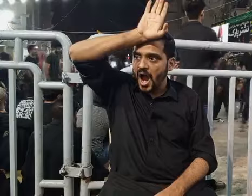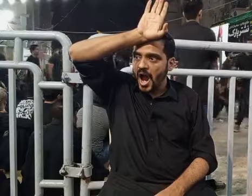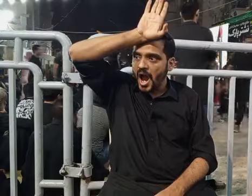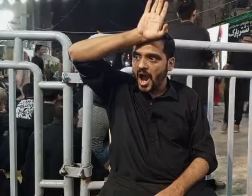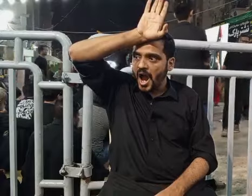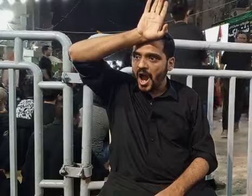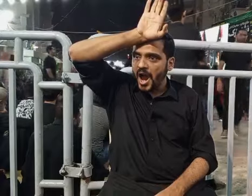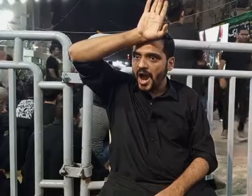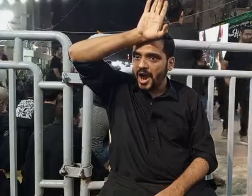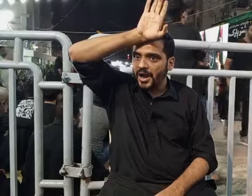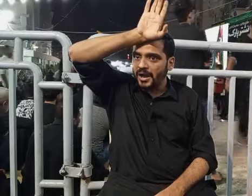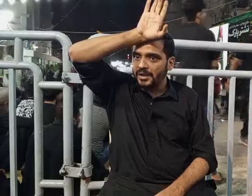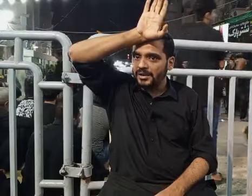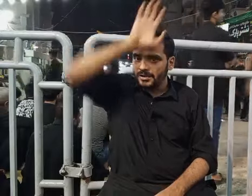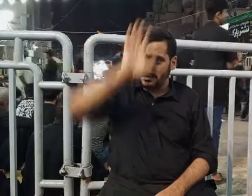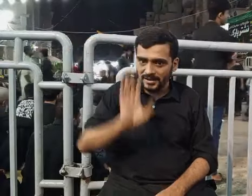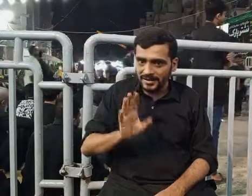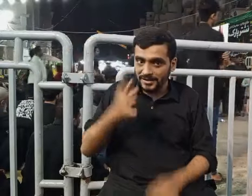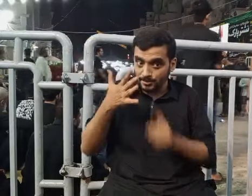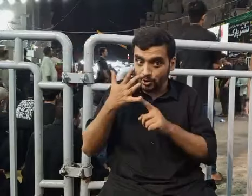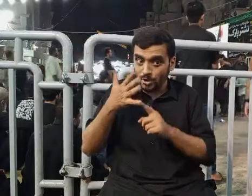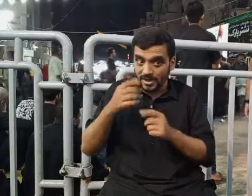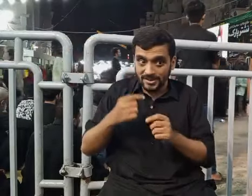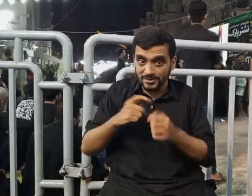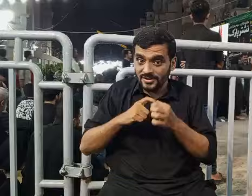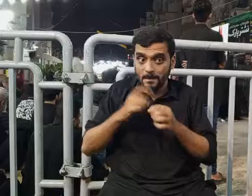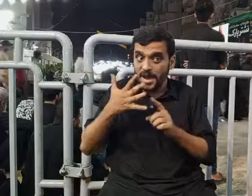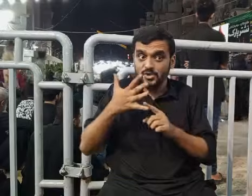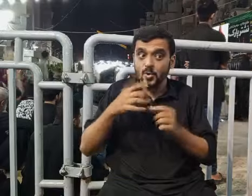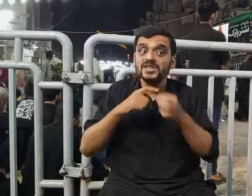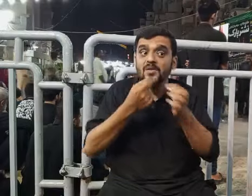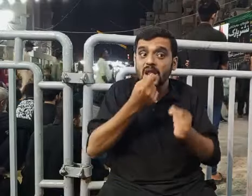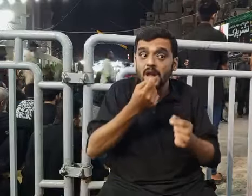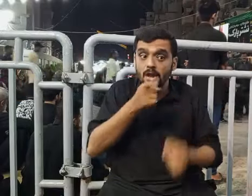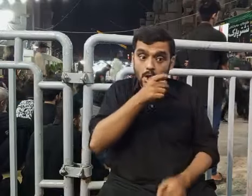وہی روحانیت، وہی خون، وہی طہارت،